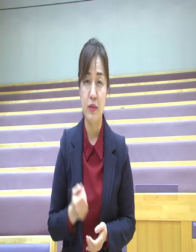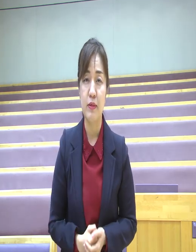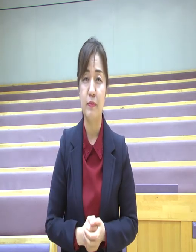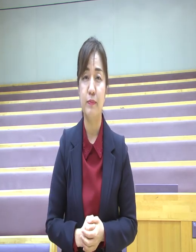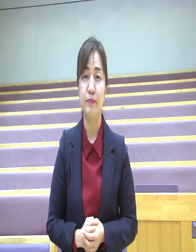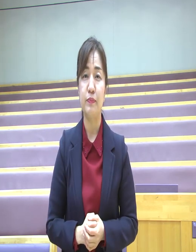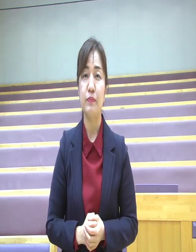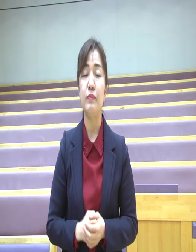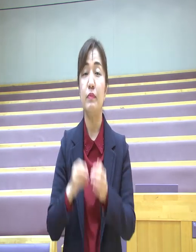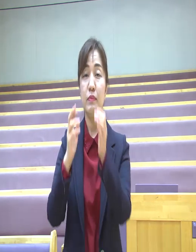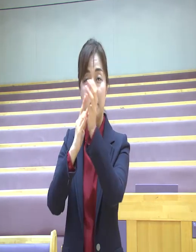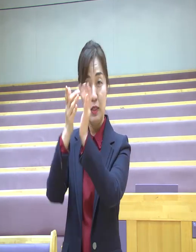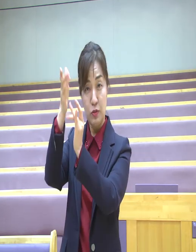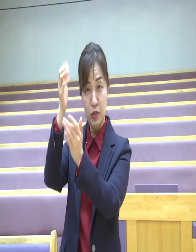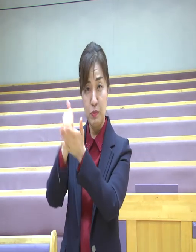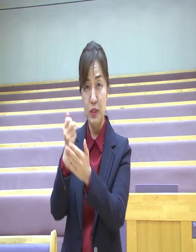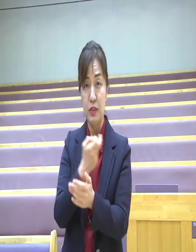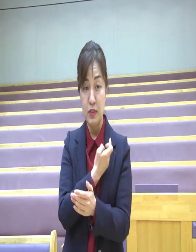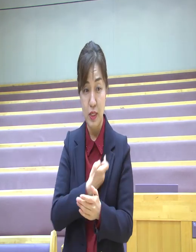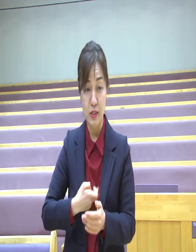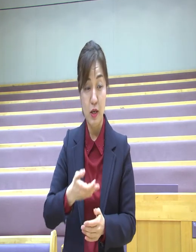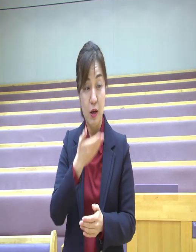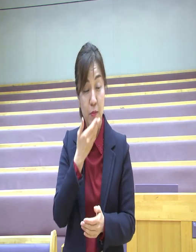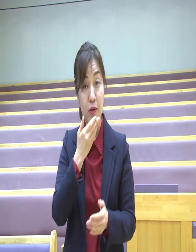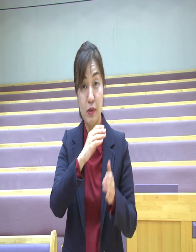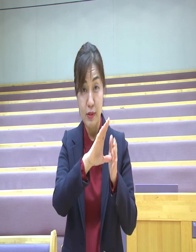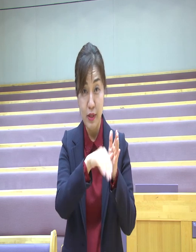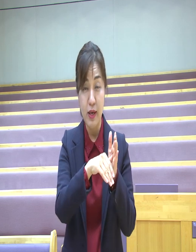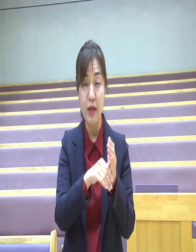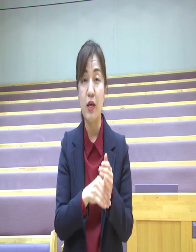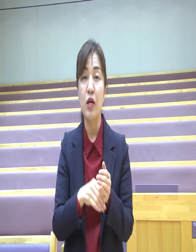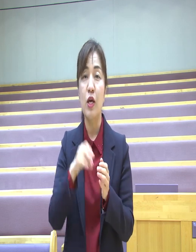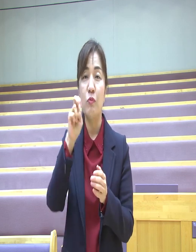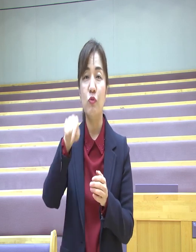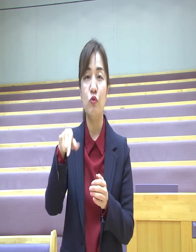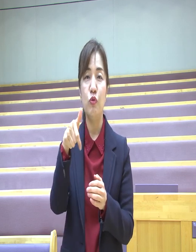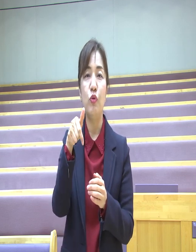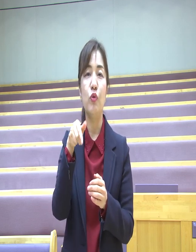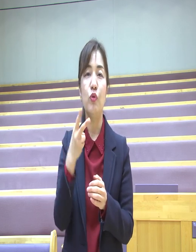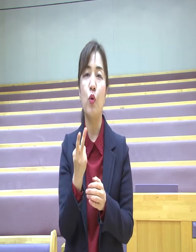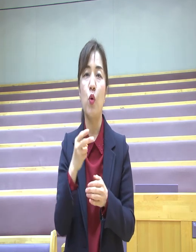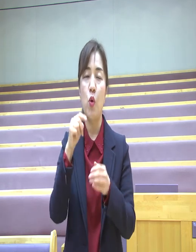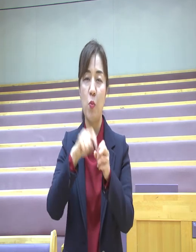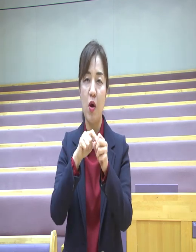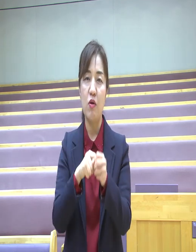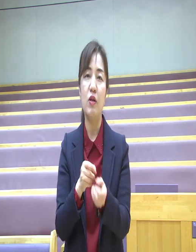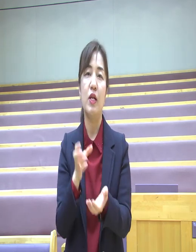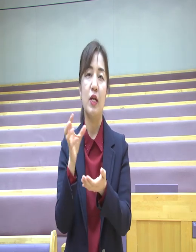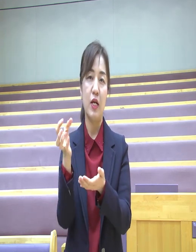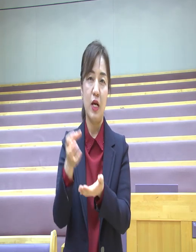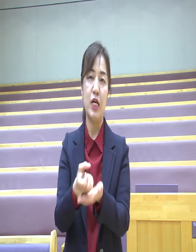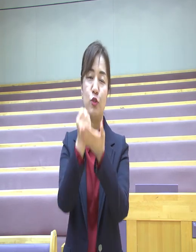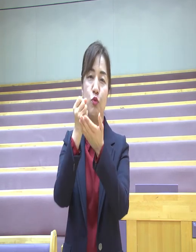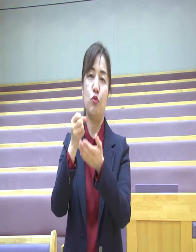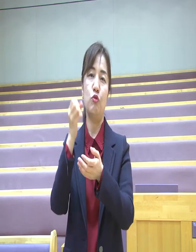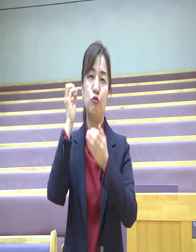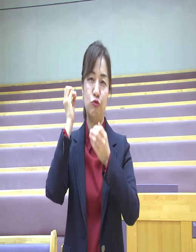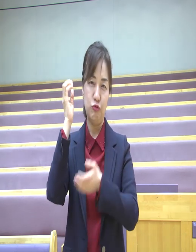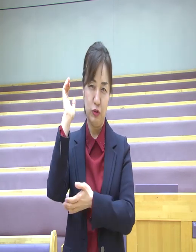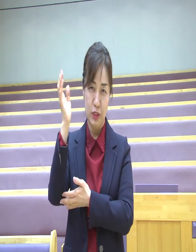피니라. 예수님은 제자들이 먹고 있을 때 무교병을 들어 축사하시고